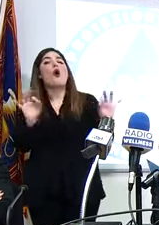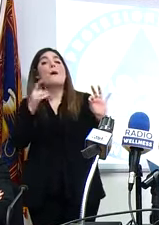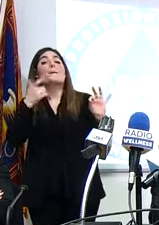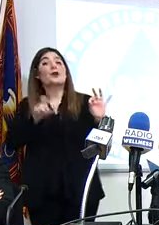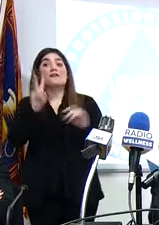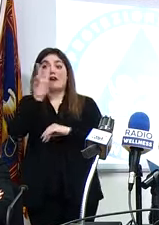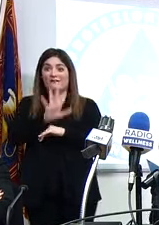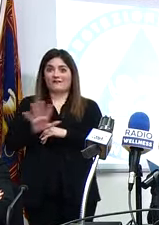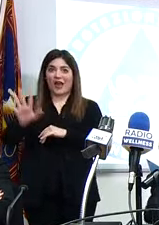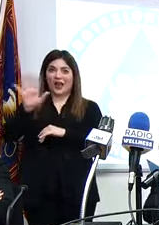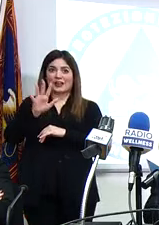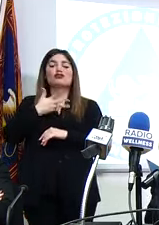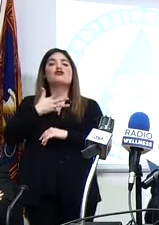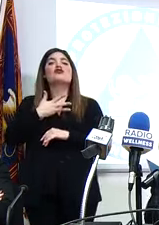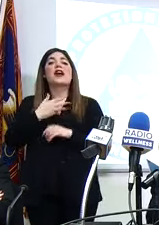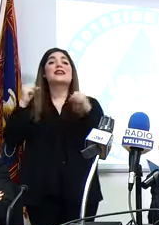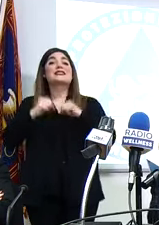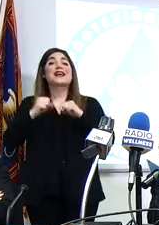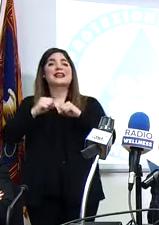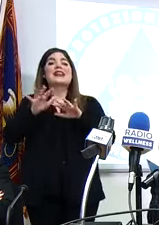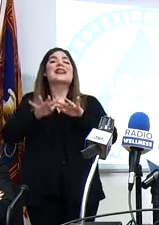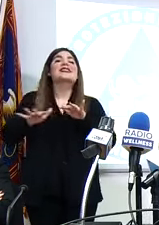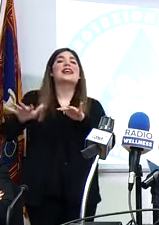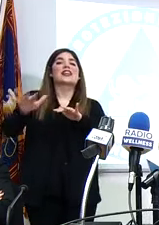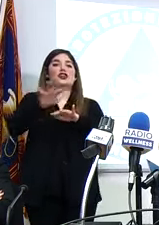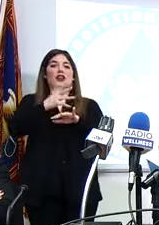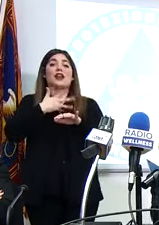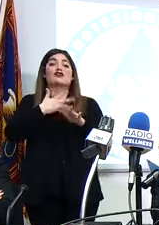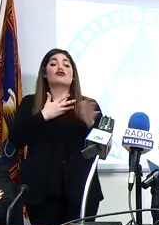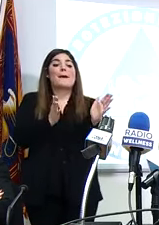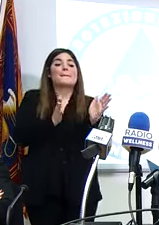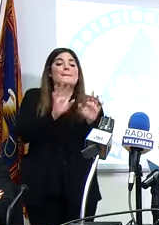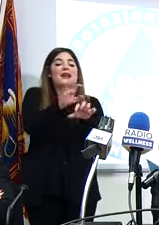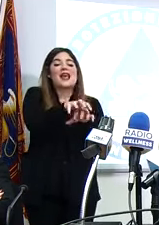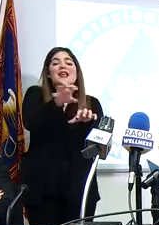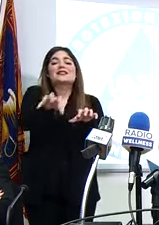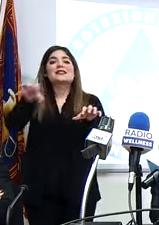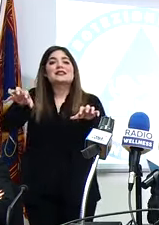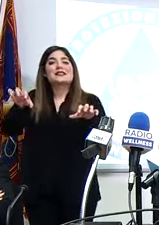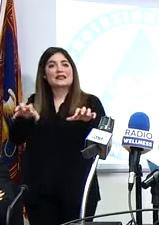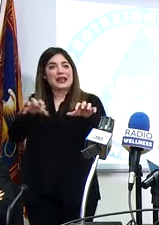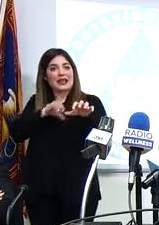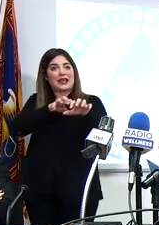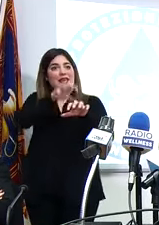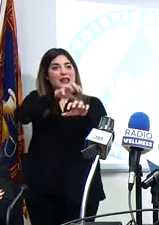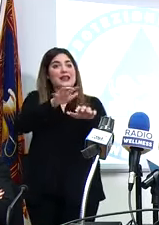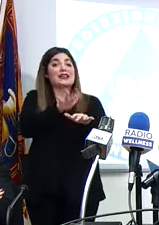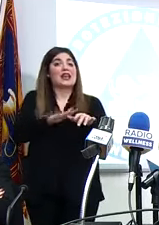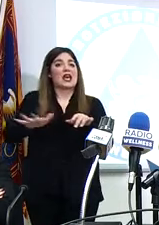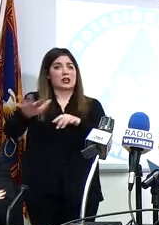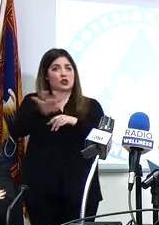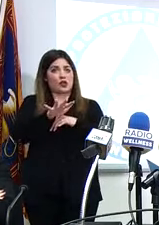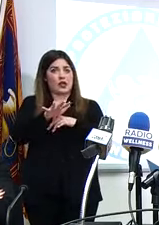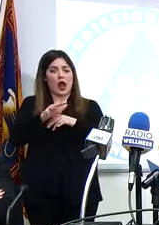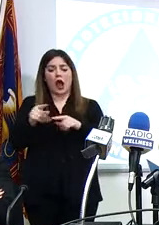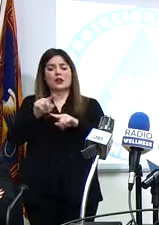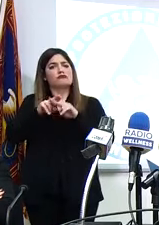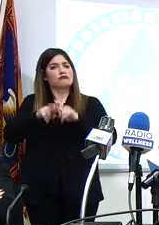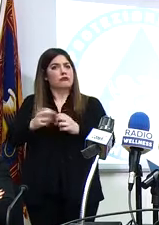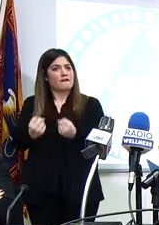sanità territoriale, con i suoi presidi territoriali, che non li ha smantellati come ha fatto la Lombardia, che in una,